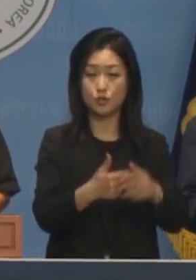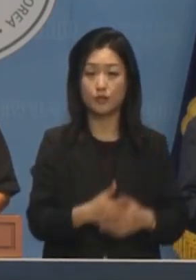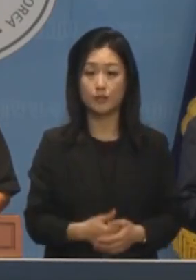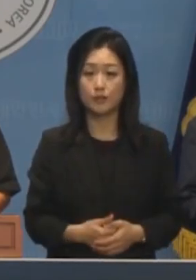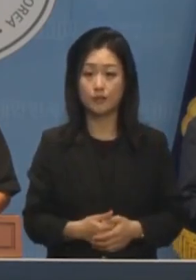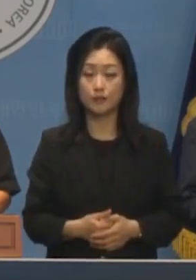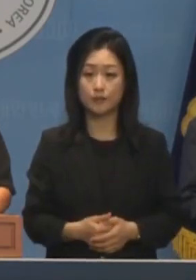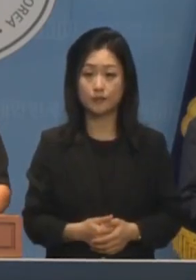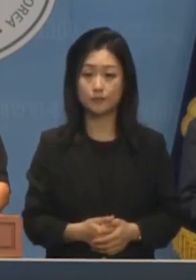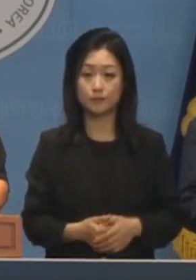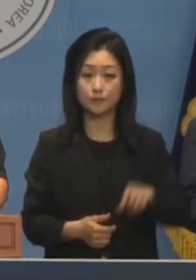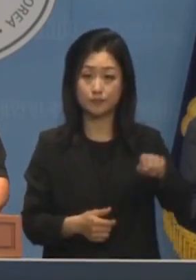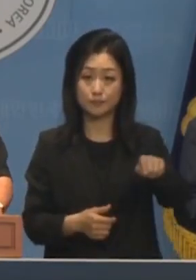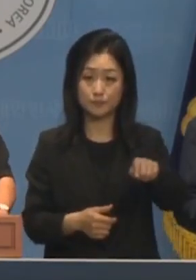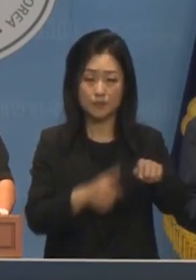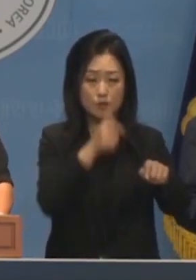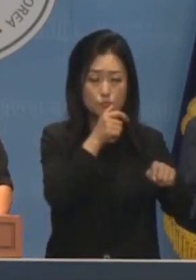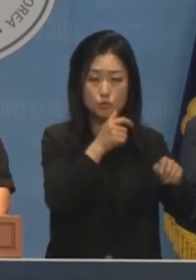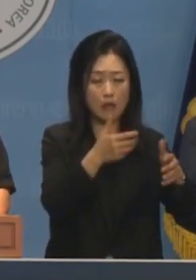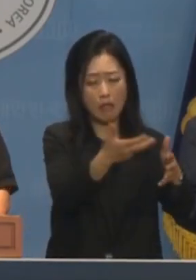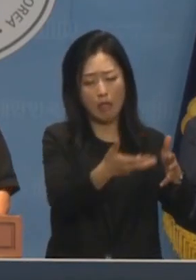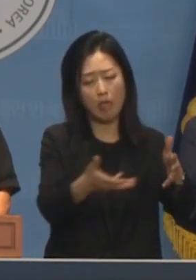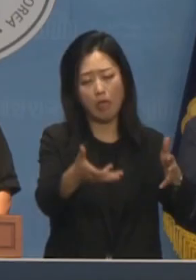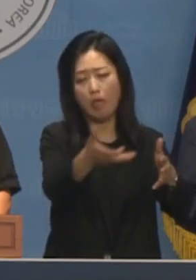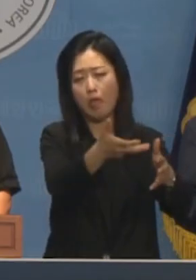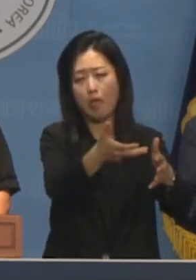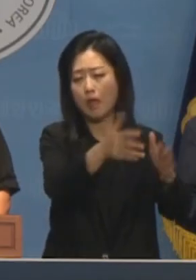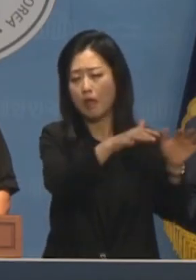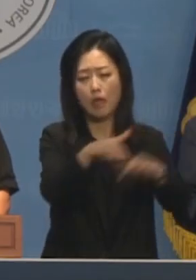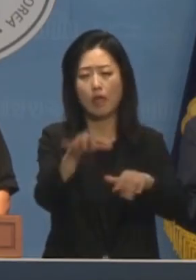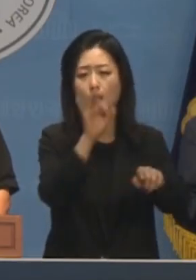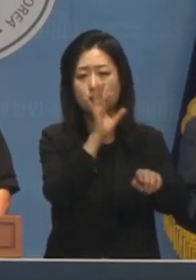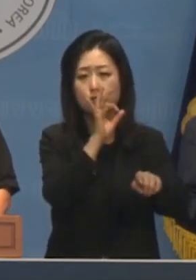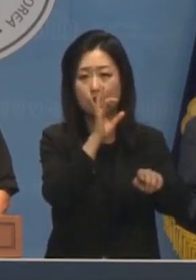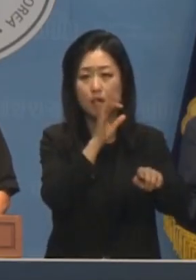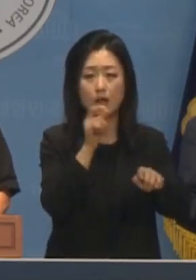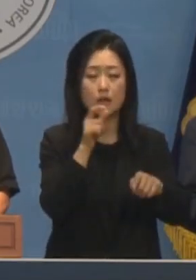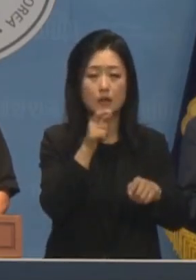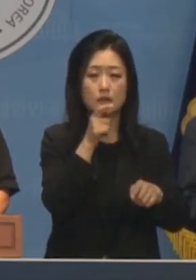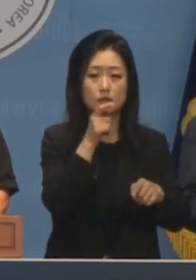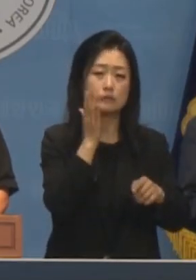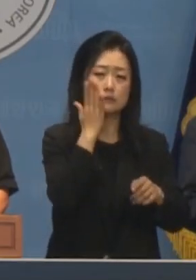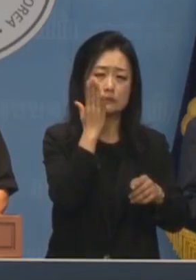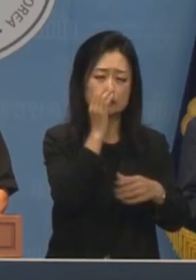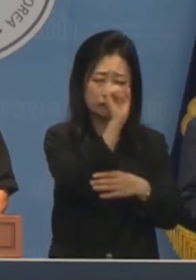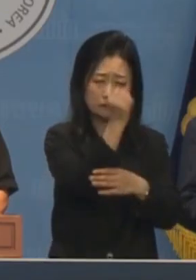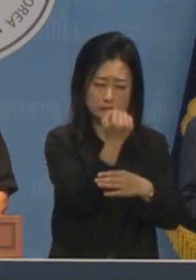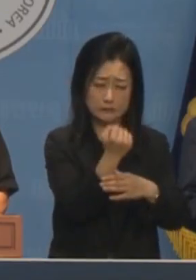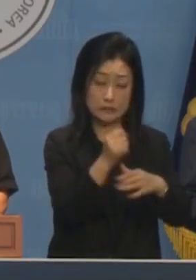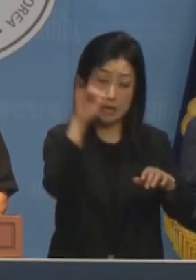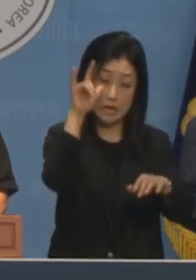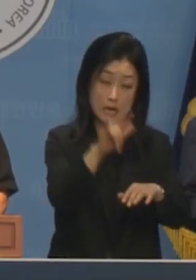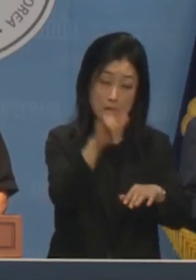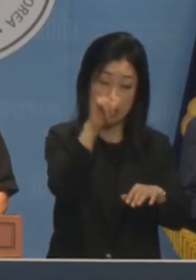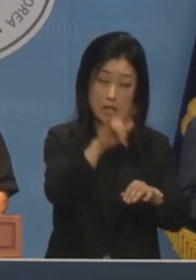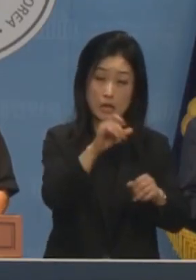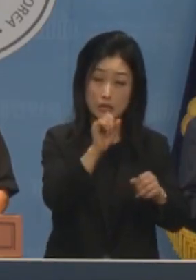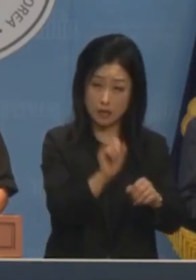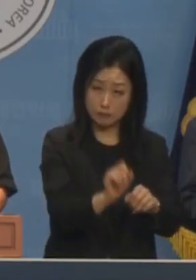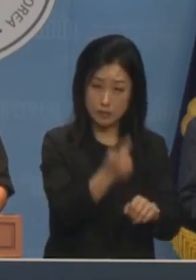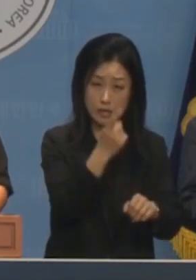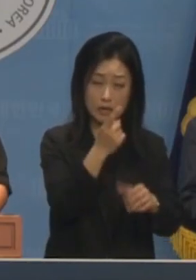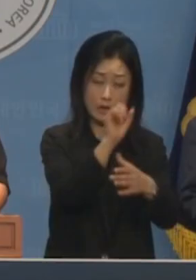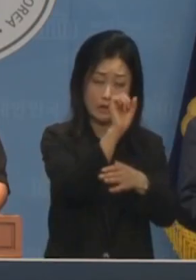33.6도였습니다. 하구뚝에 막혀 유속을 잃은 금강은 녹조가 가득한 상태에서도 강렬한 햇빛에